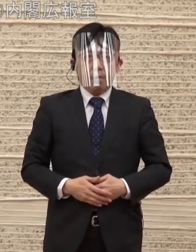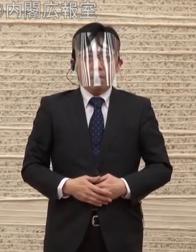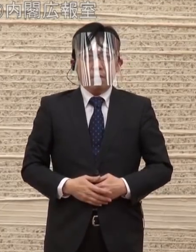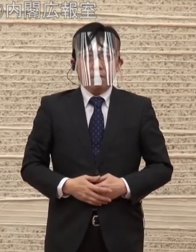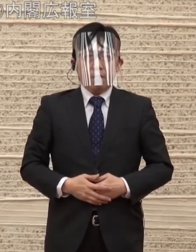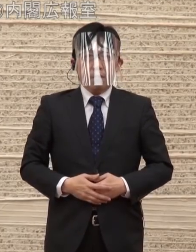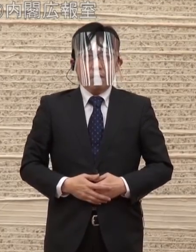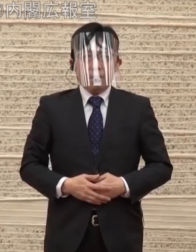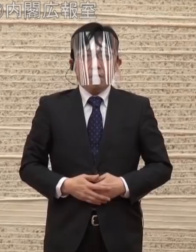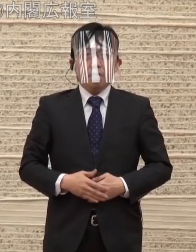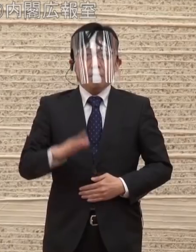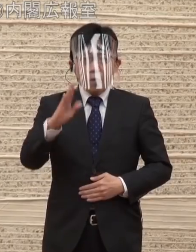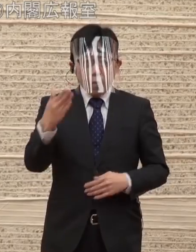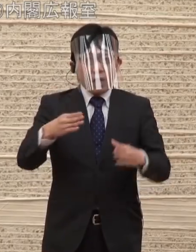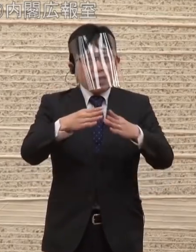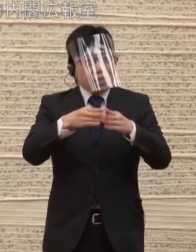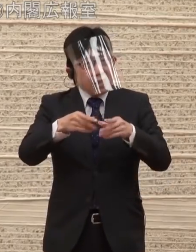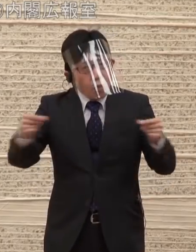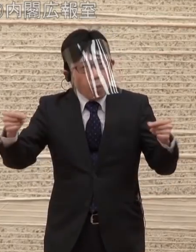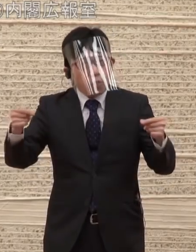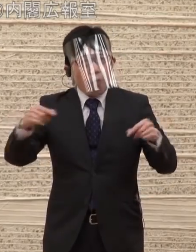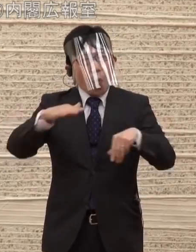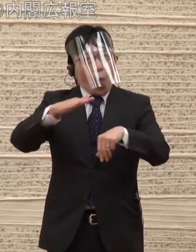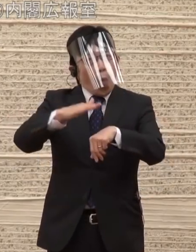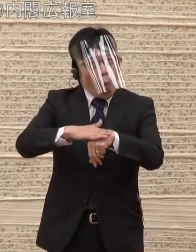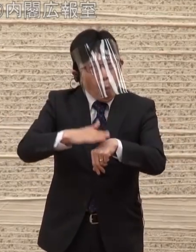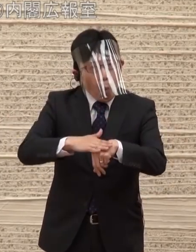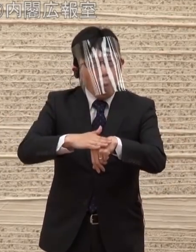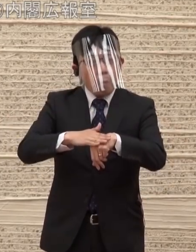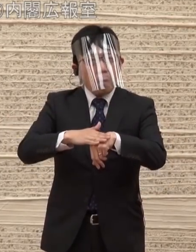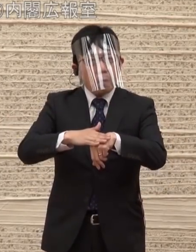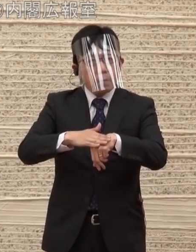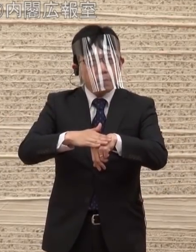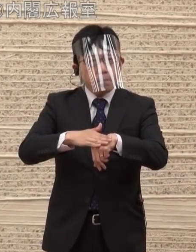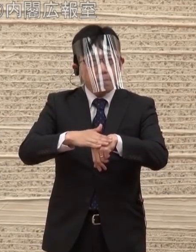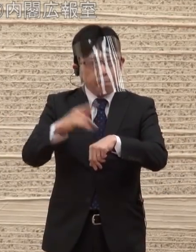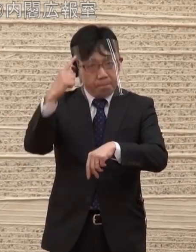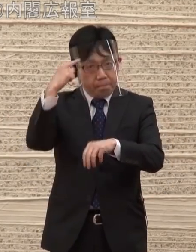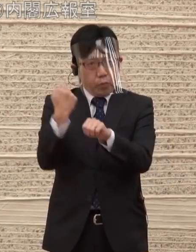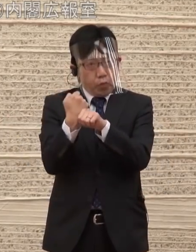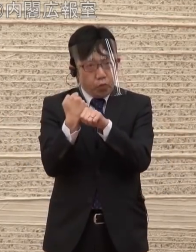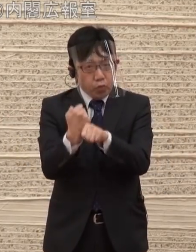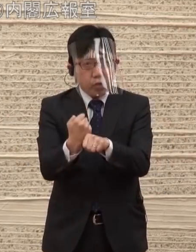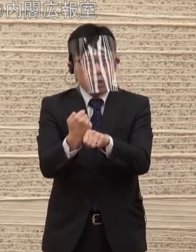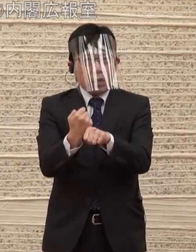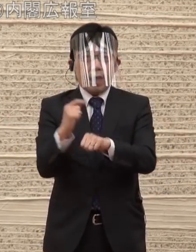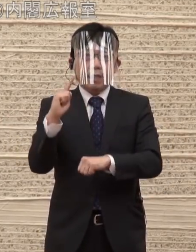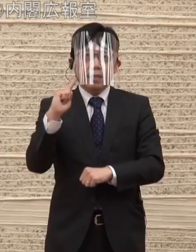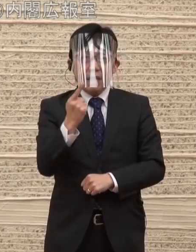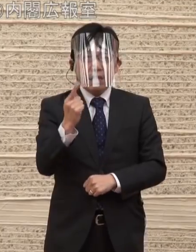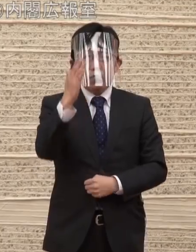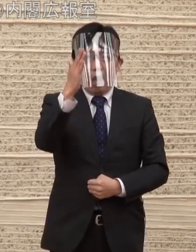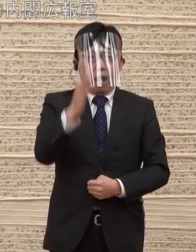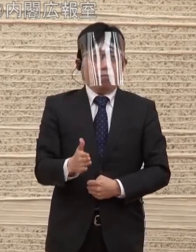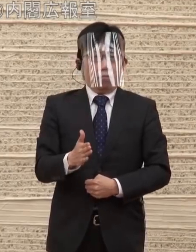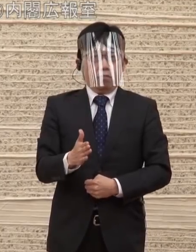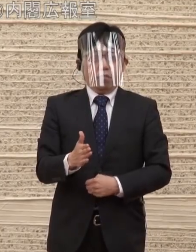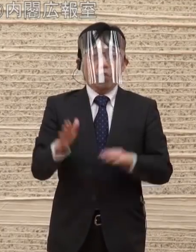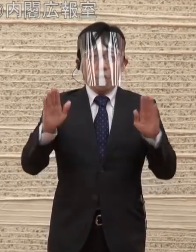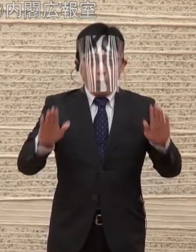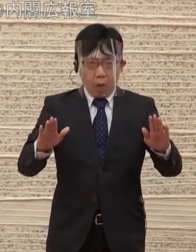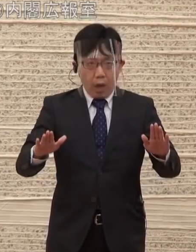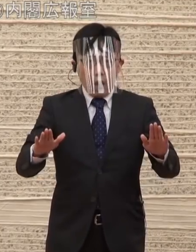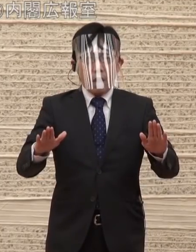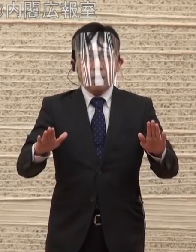た日本ならではのやり方でわずか一括ハンデイ今回の